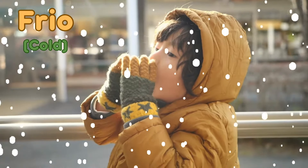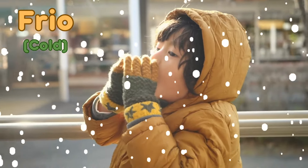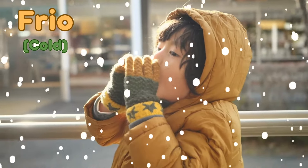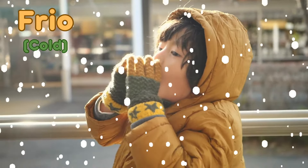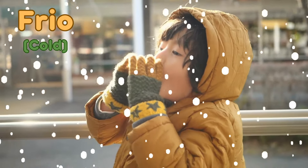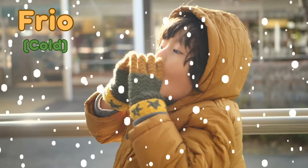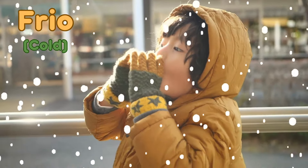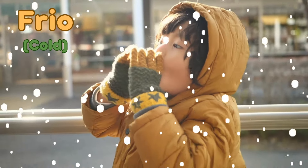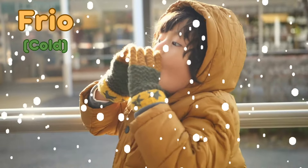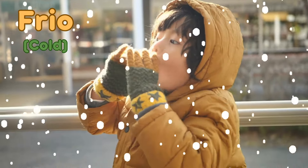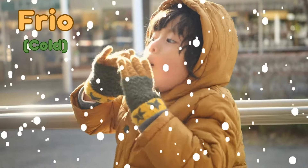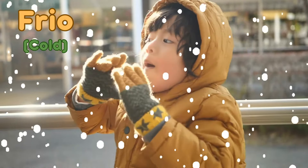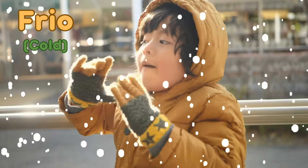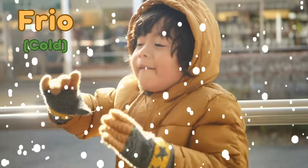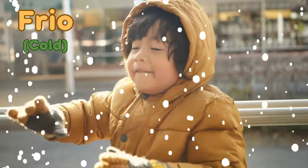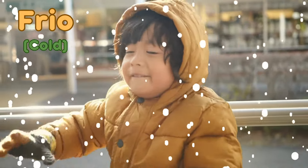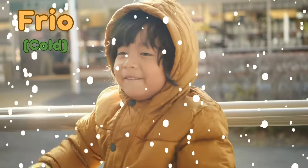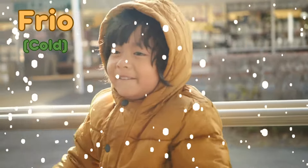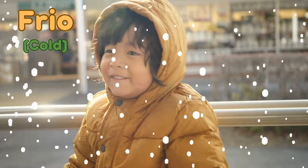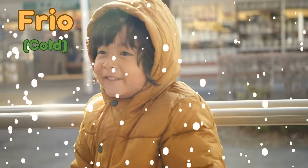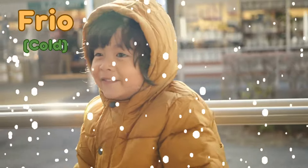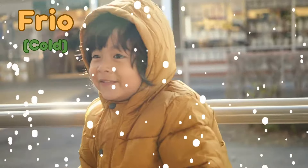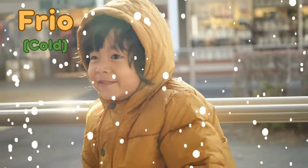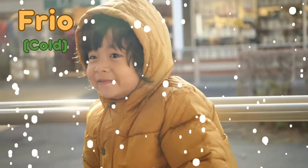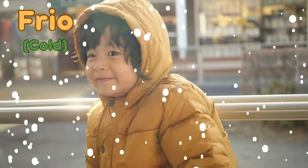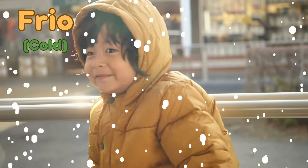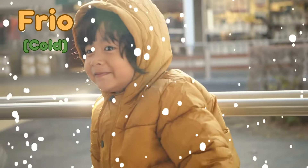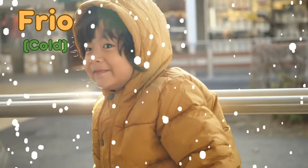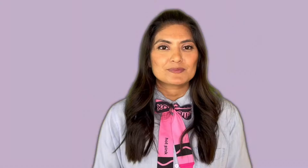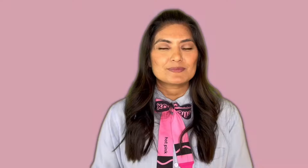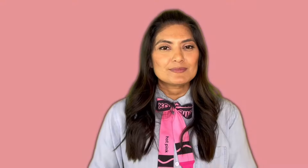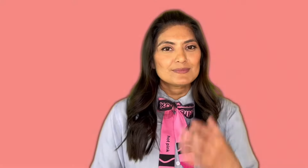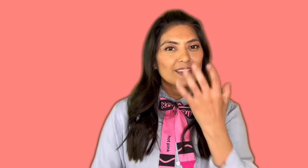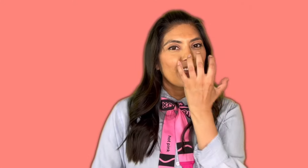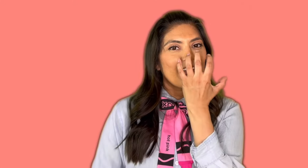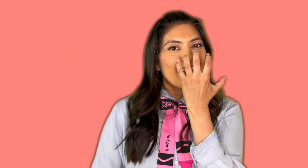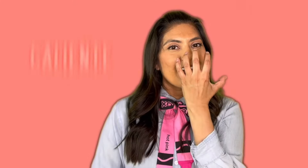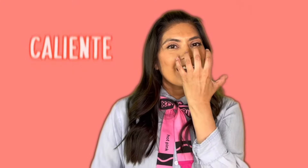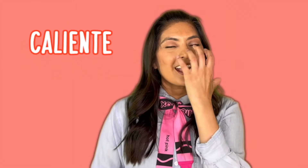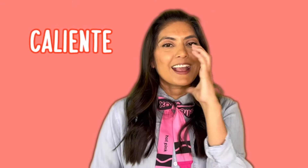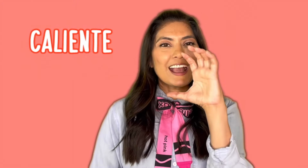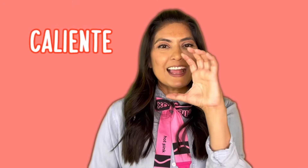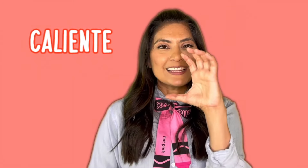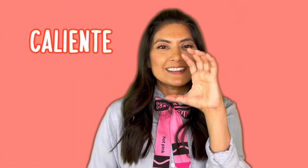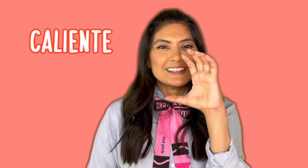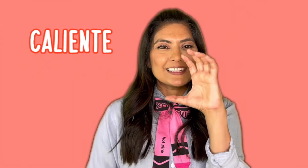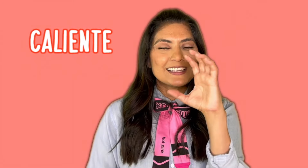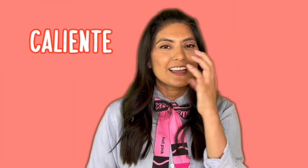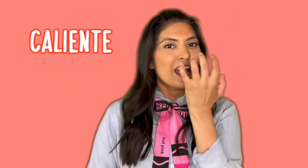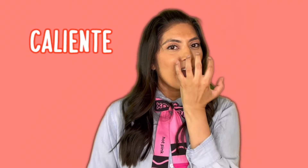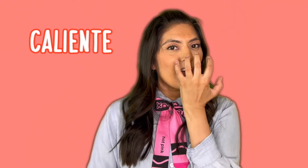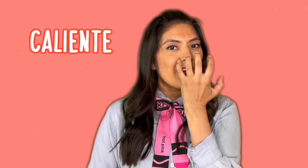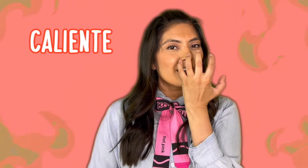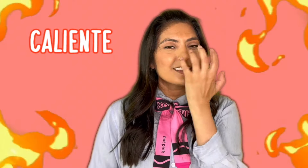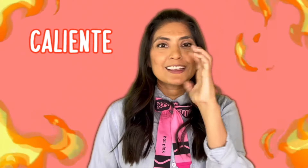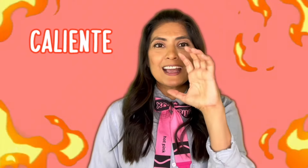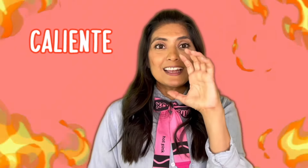Ca caliente,